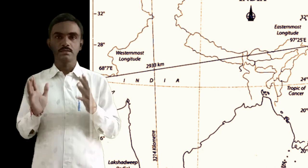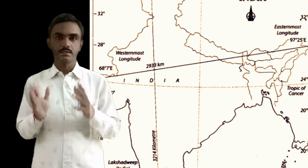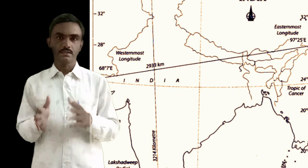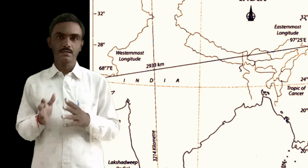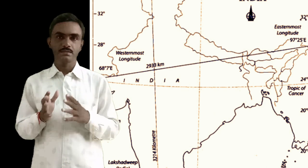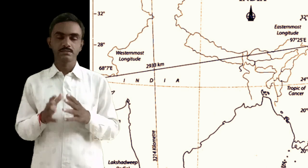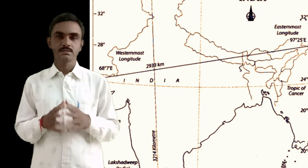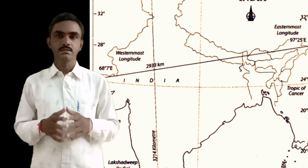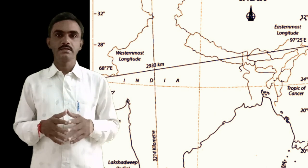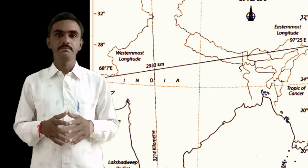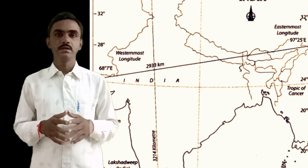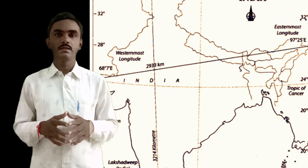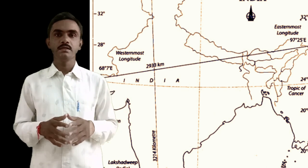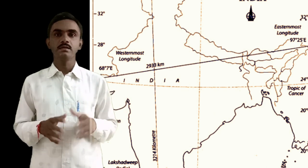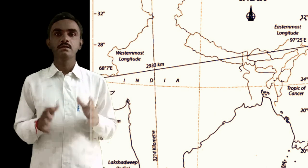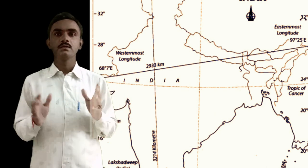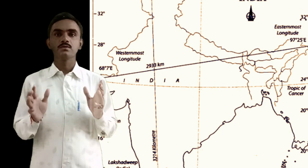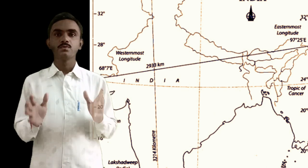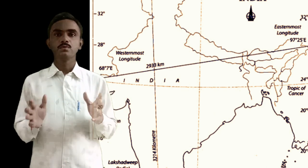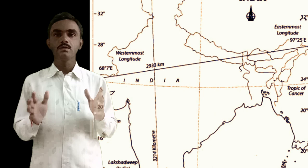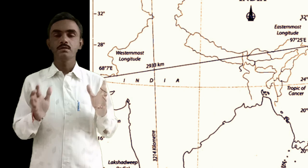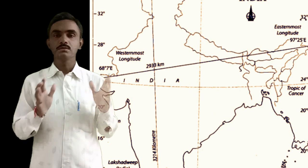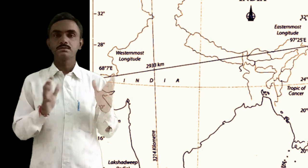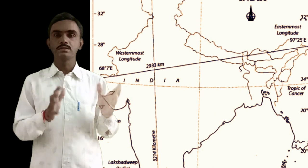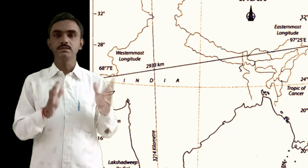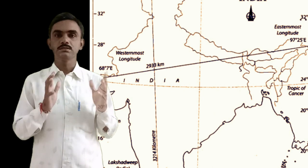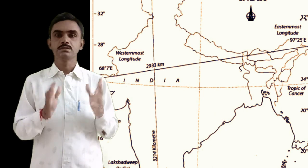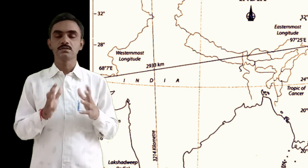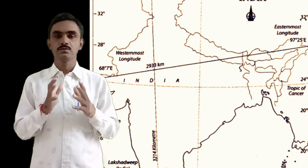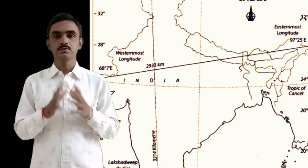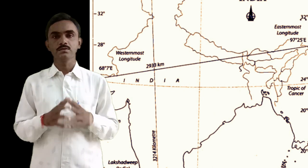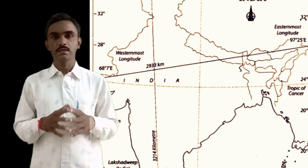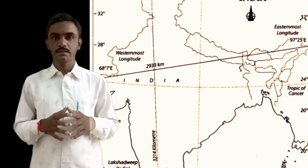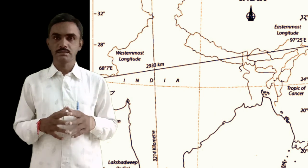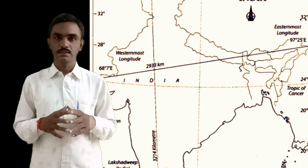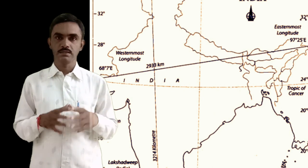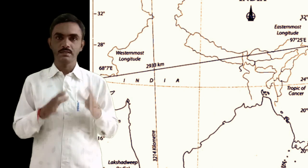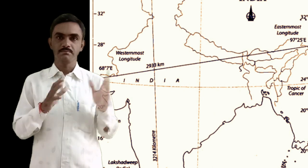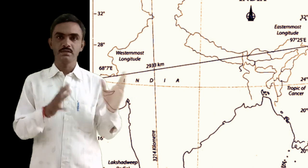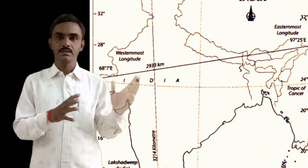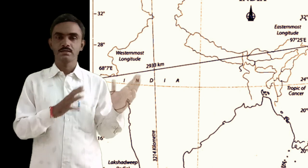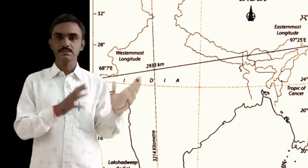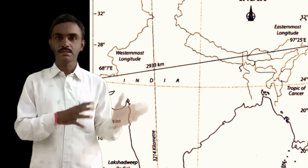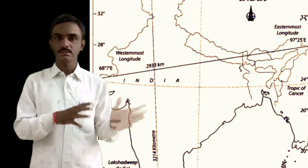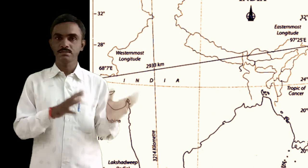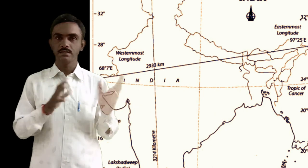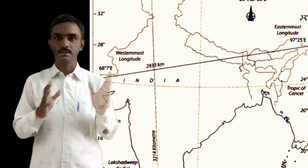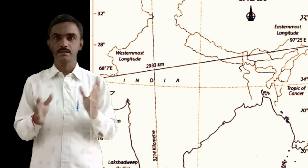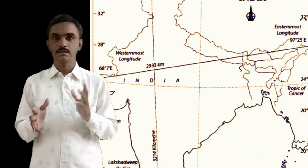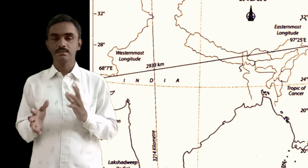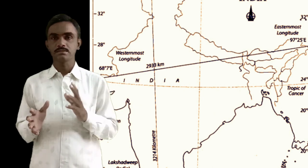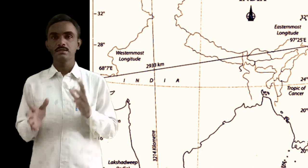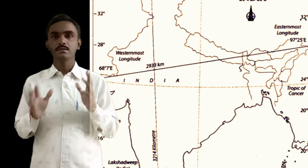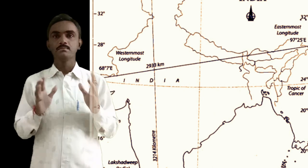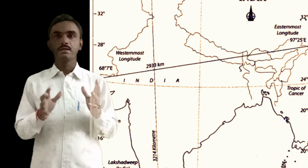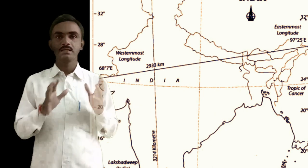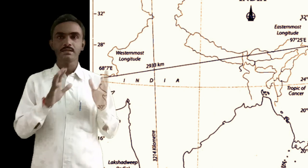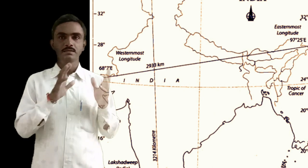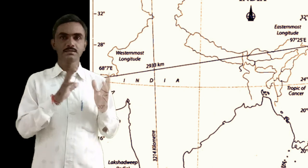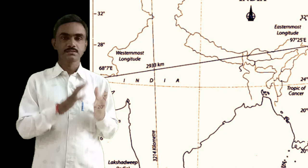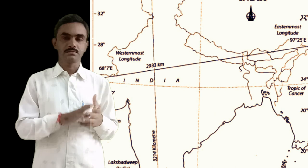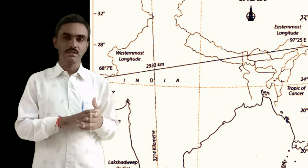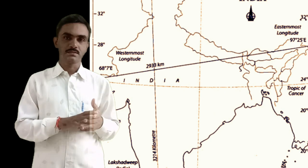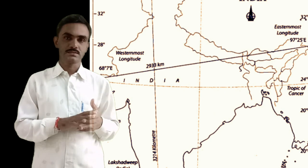અક્ષાંશ અને રેખાંશ એ બંને કુલ 30 જેટલો થાય છે, એટલે બંને અક્ષાંશ અને રેખાંશ